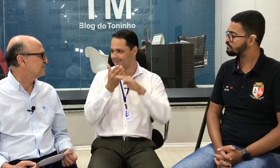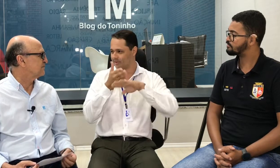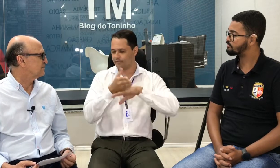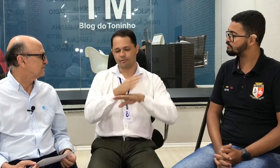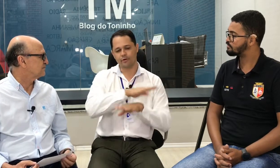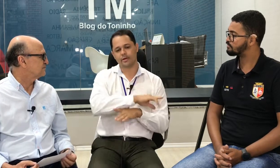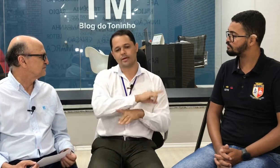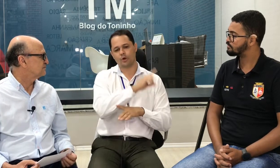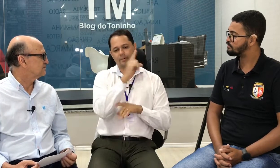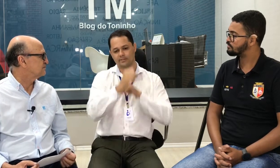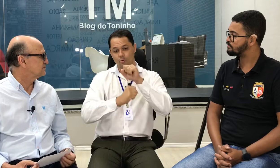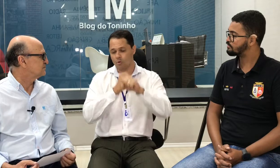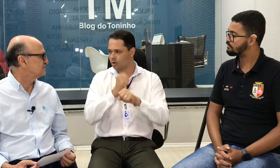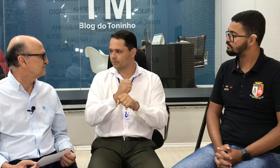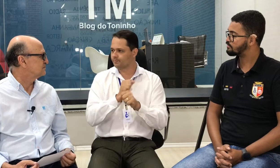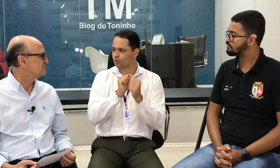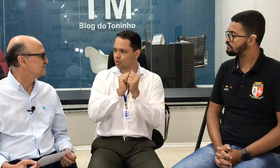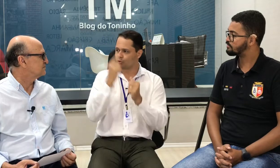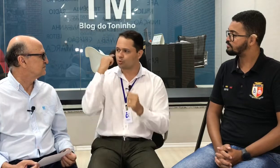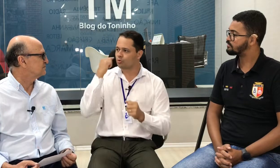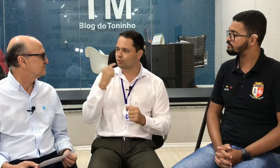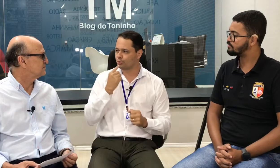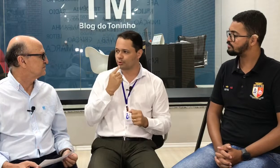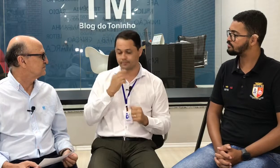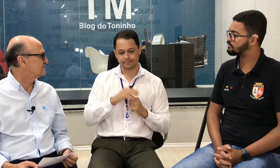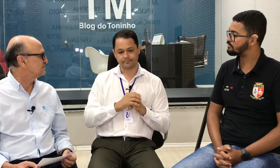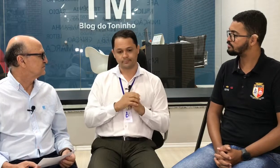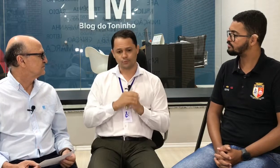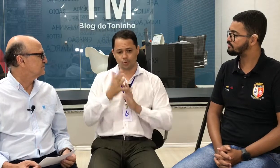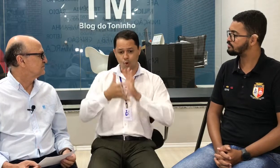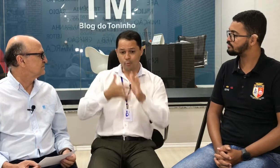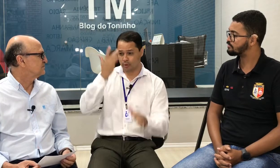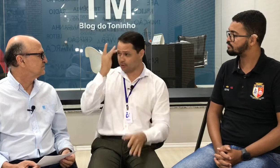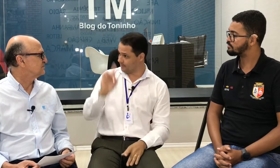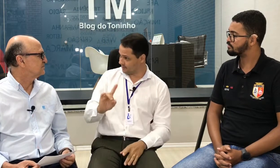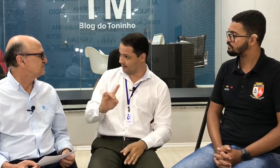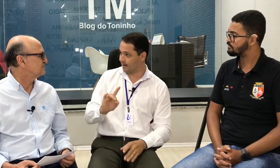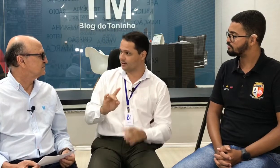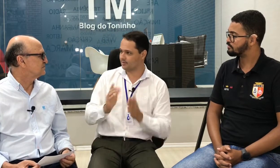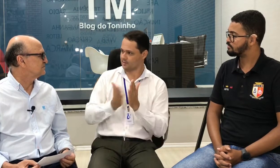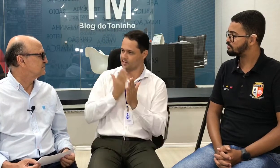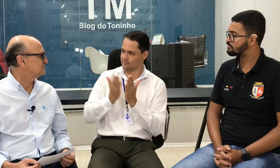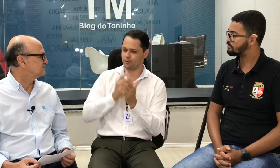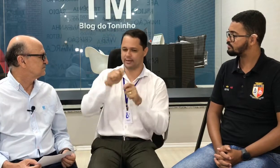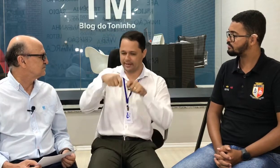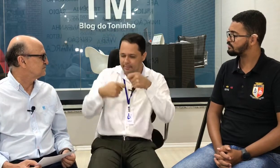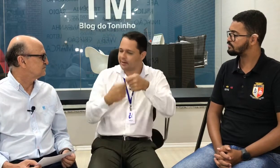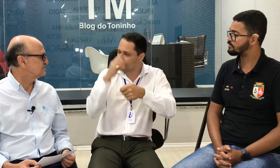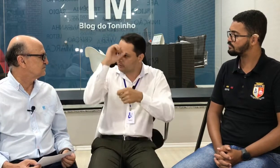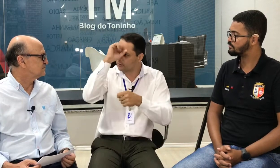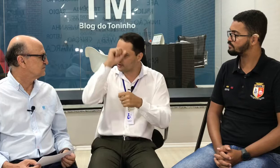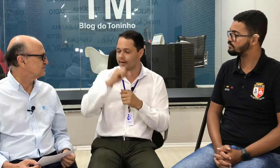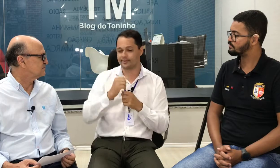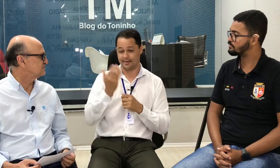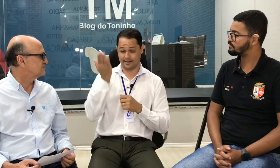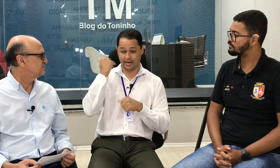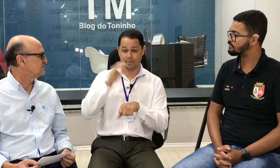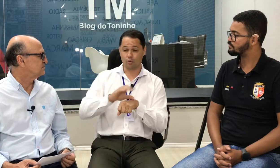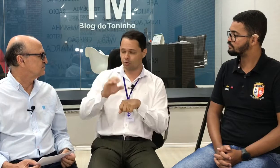eu fui e eu passei um ano junto com os surdos. Como eu não sabia sinais, estava estudando, ainda aprendendo alguns sinais, naquela época curso era